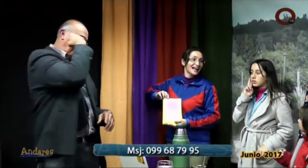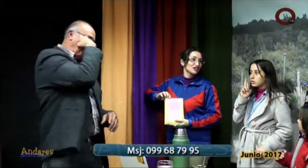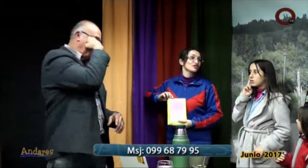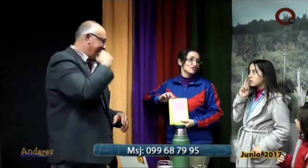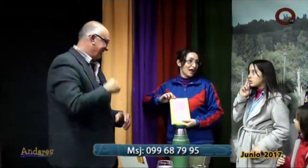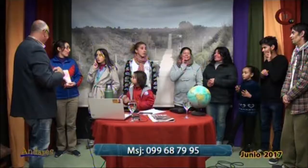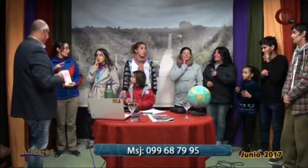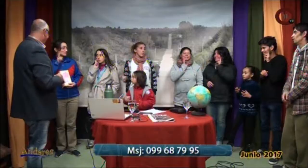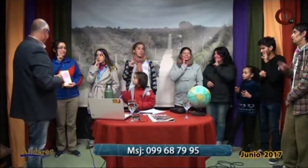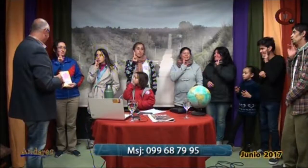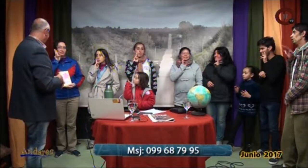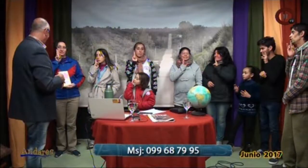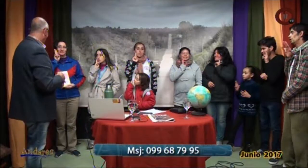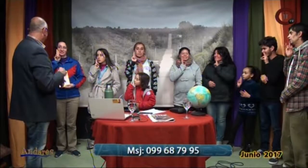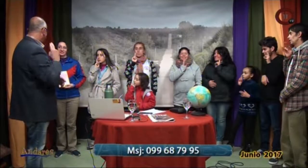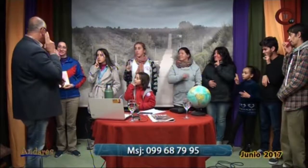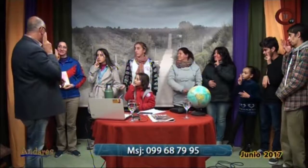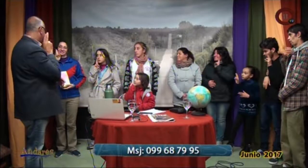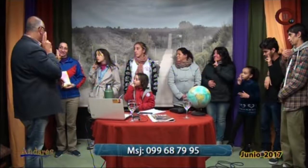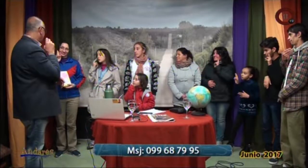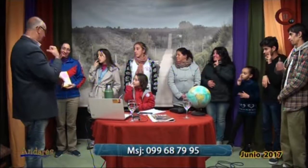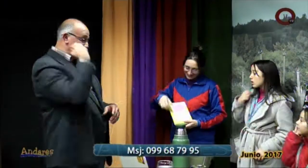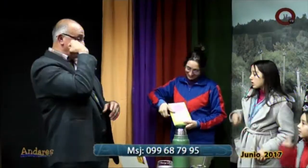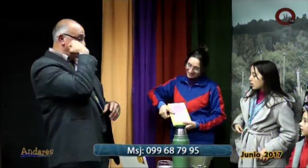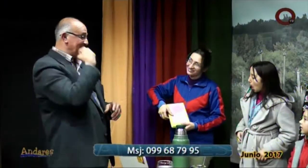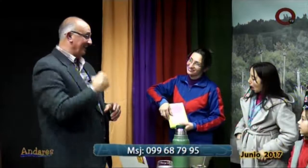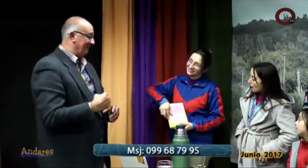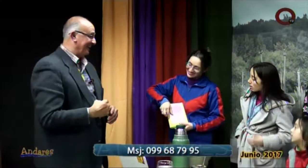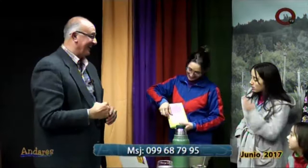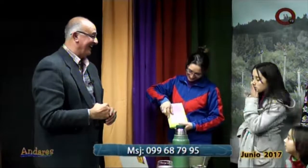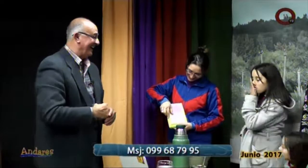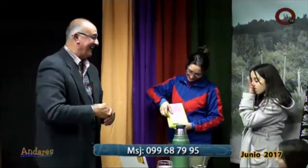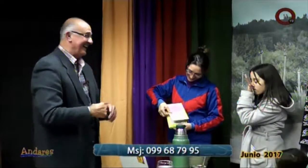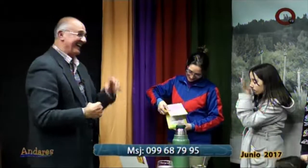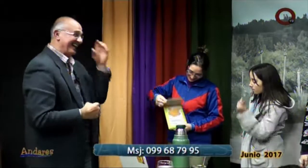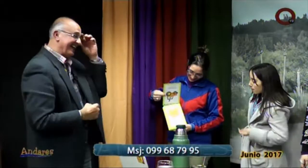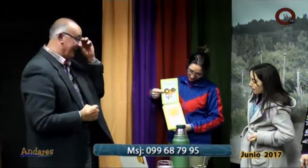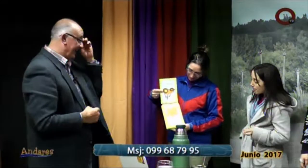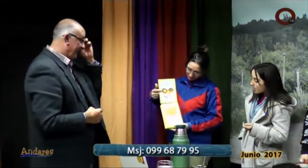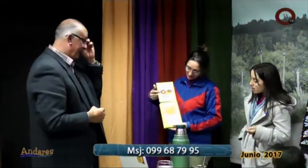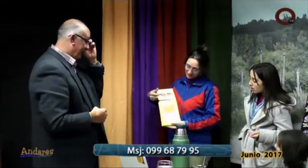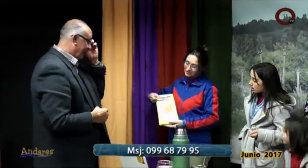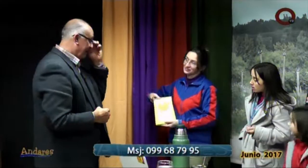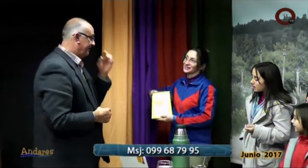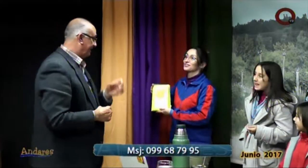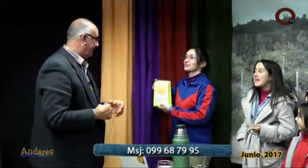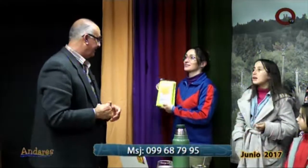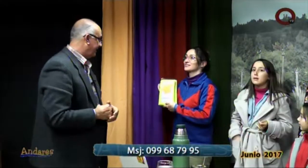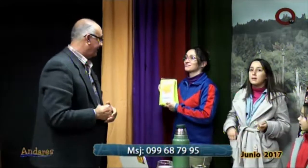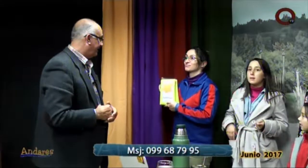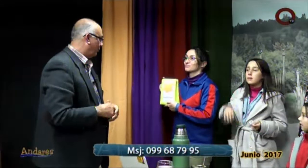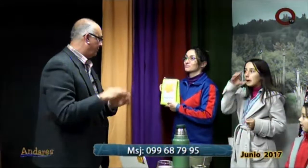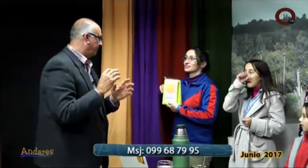Rosado Rosado Violeta En picapilla No,